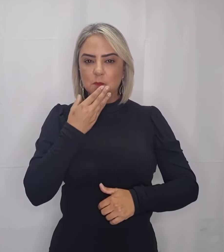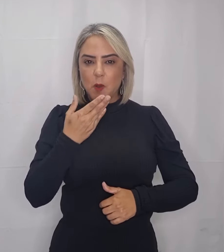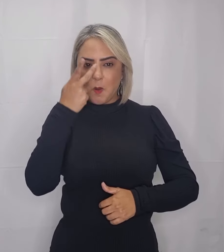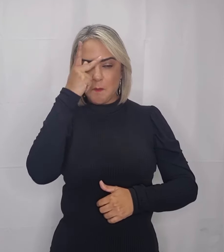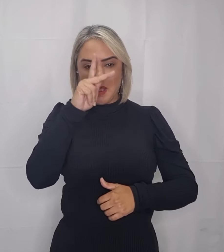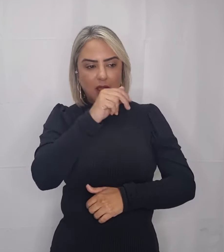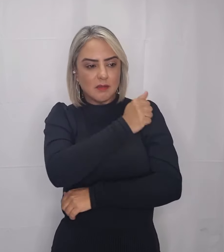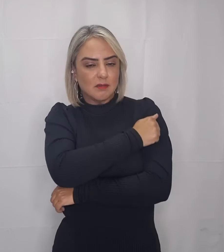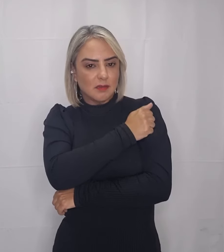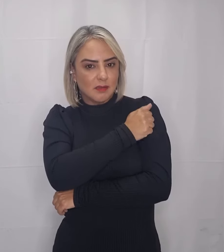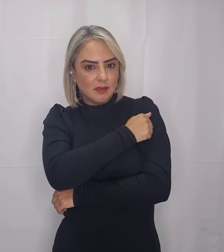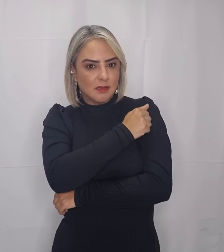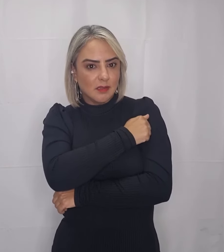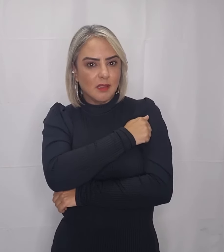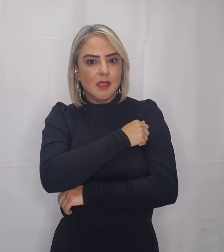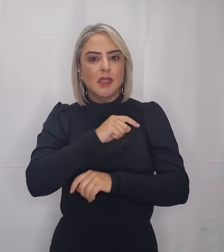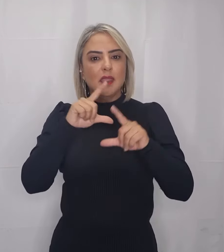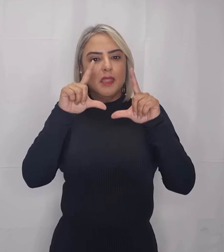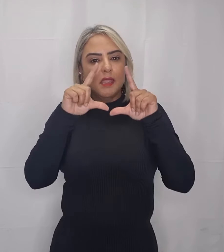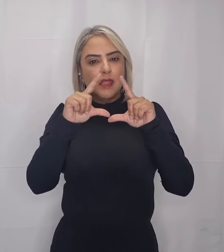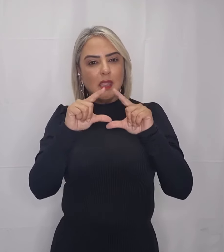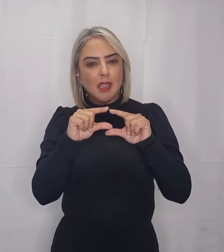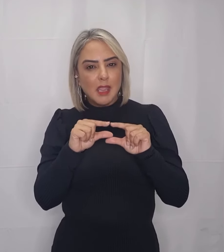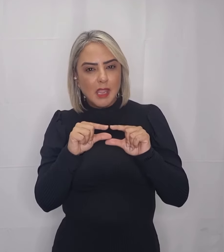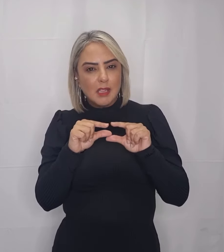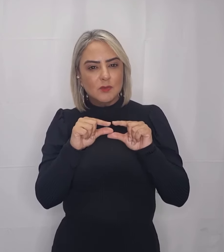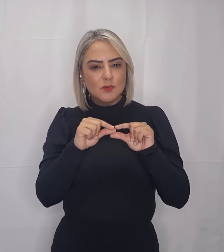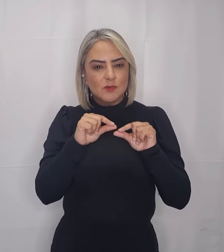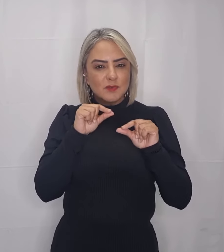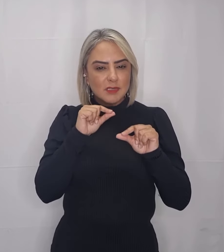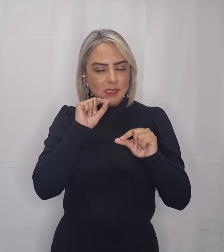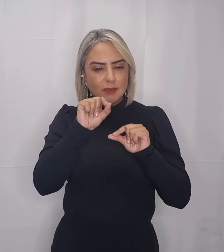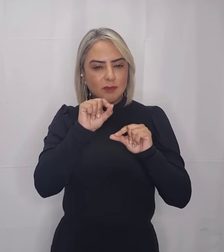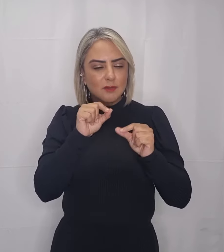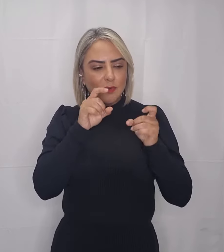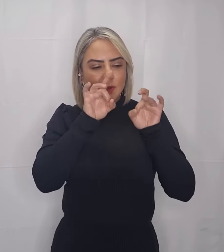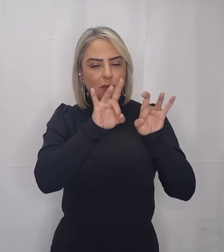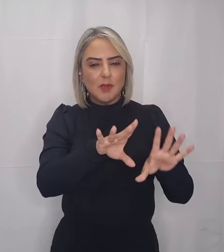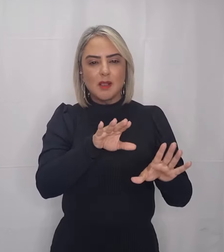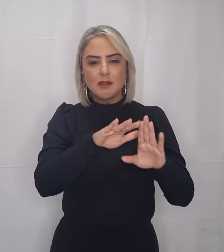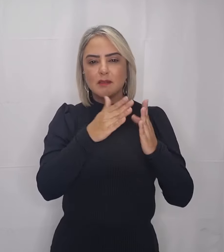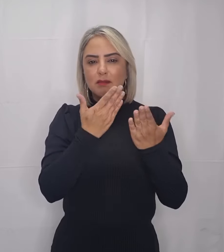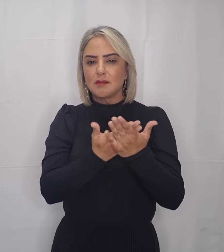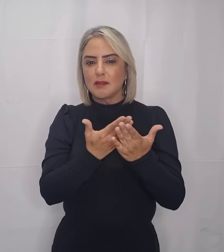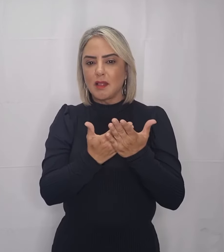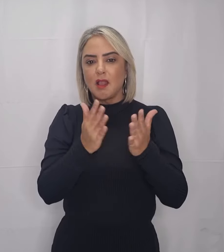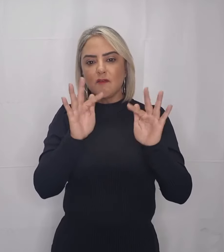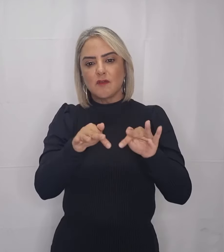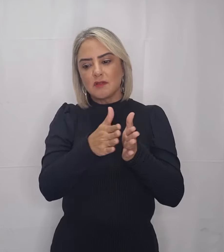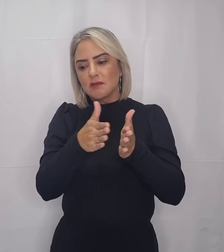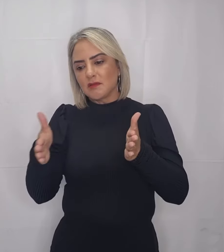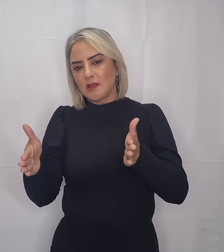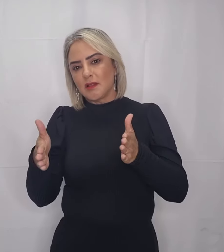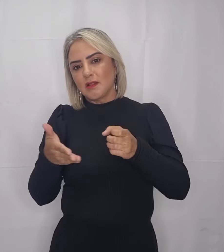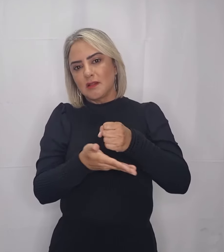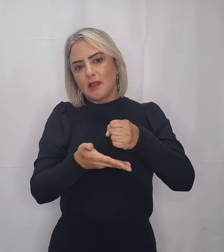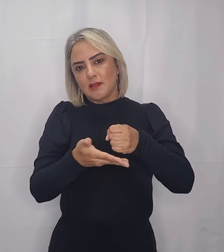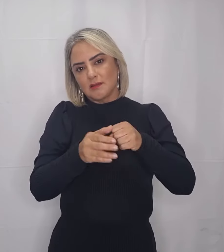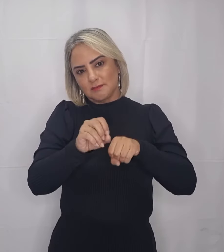e reduzindo o abandono escolar. Que é maior nessa etapa final da educação básica. Mas não é bem